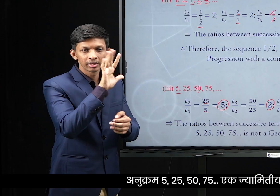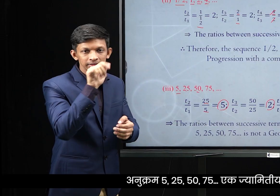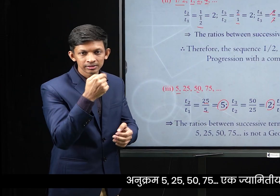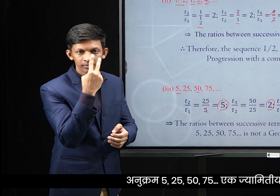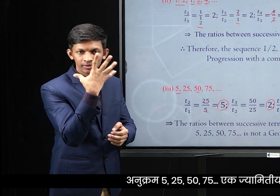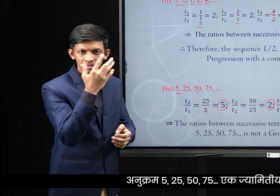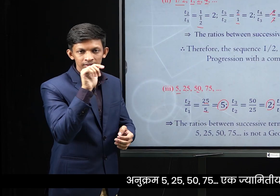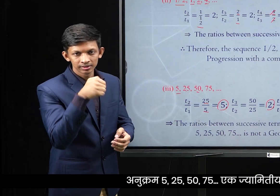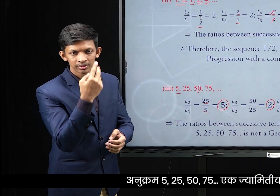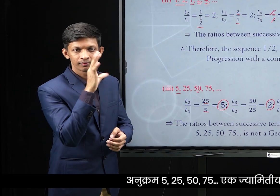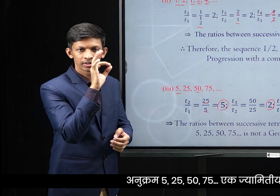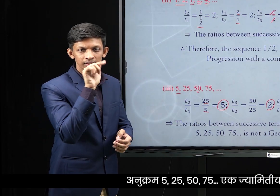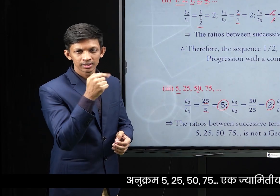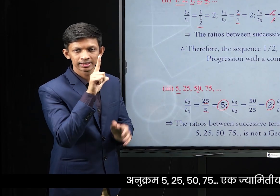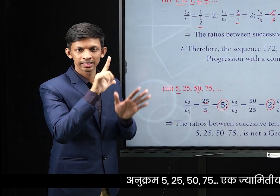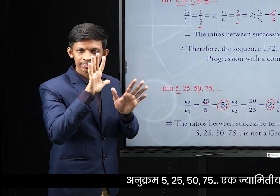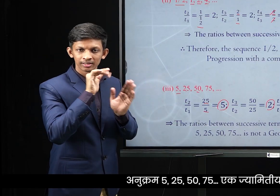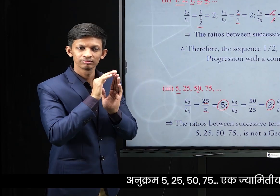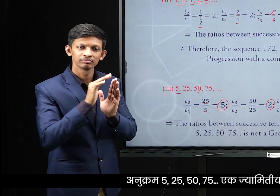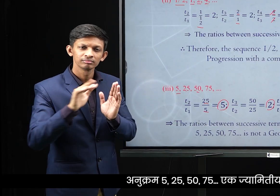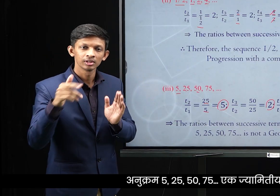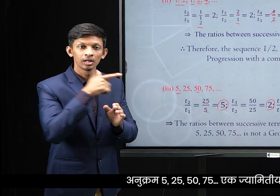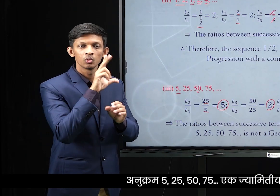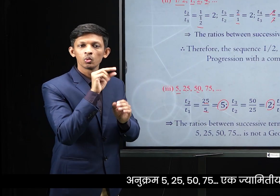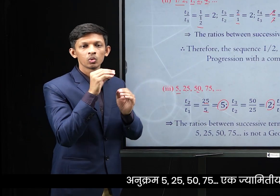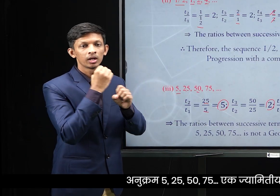50, 75 एक ज्यामितीय प्रगति नहीं है।